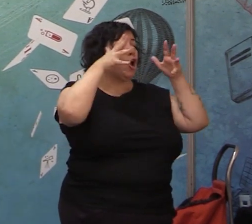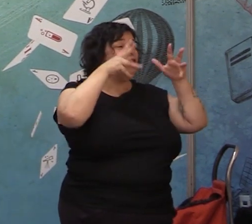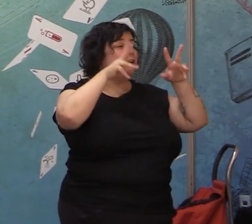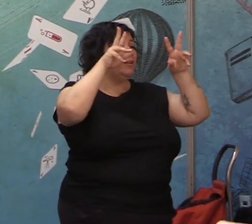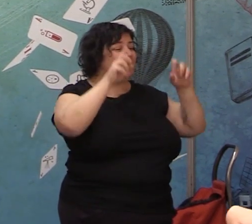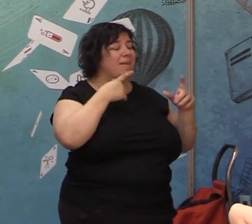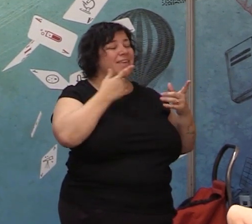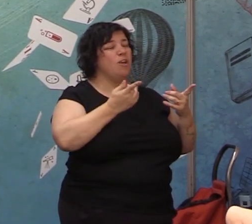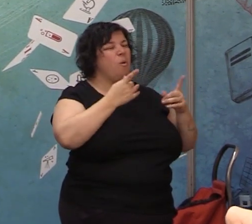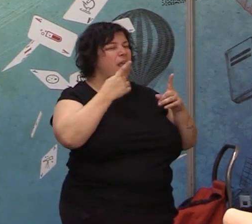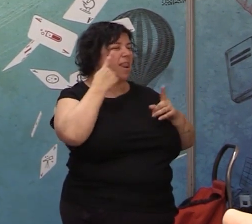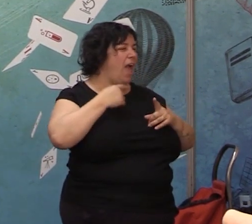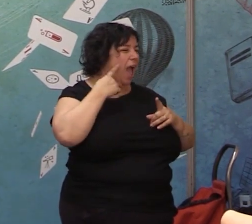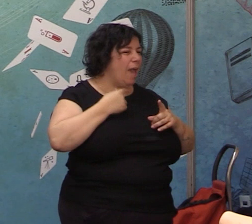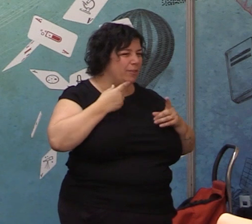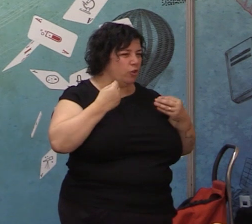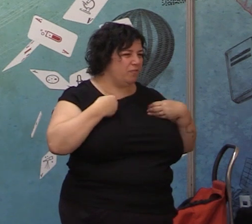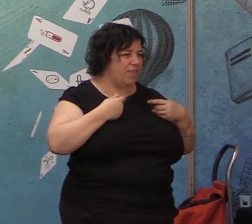los hábitos de vida.